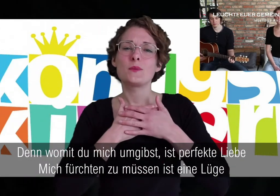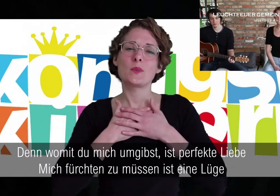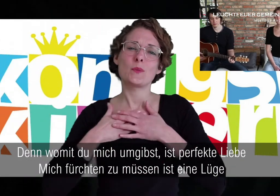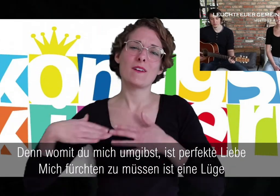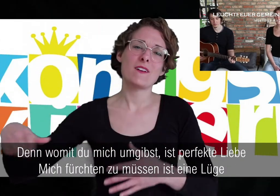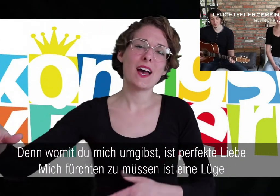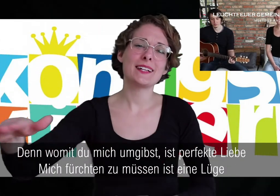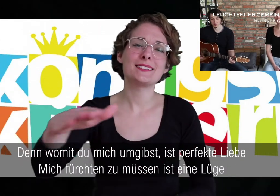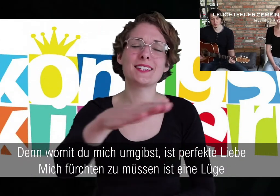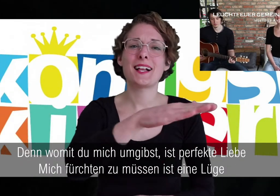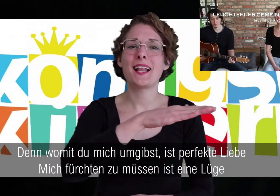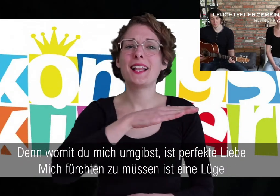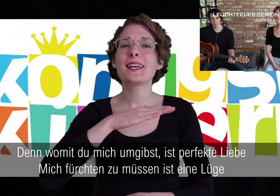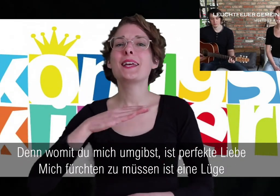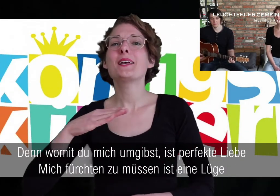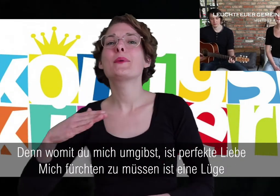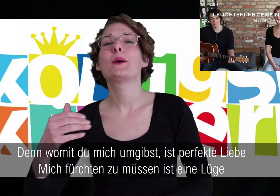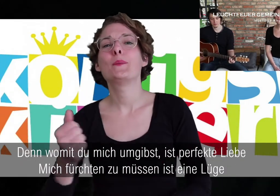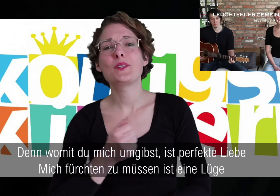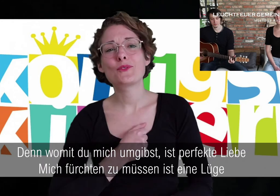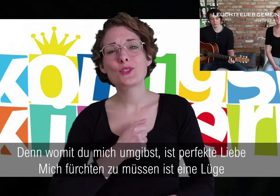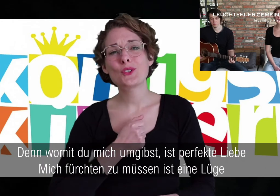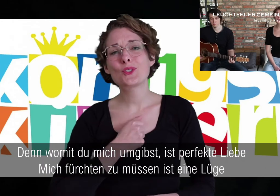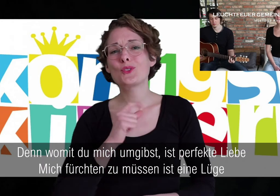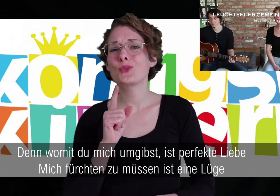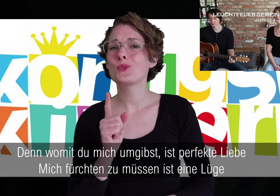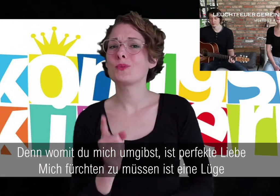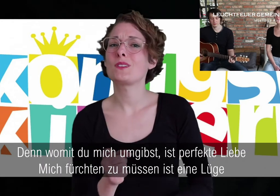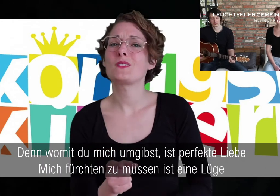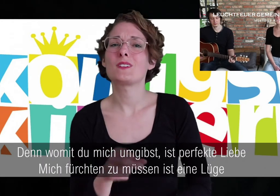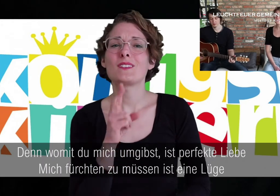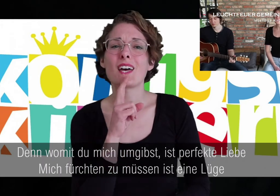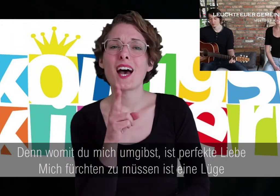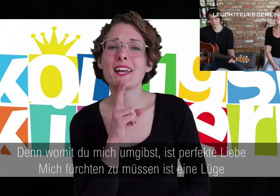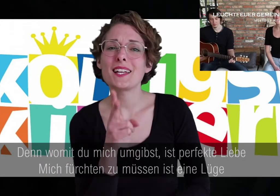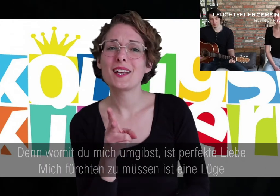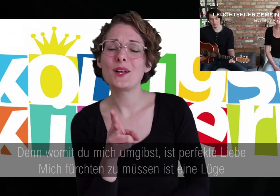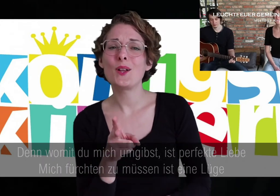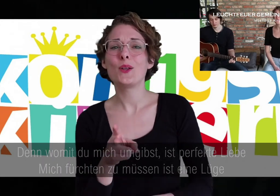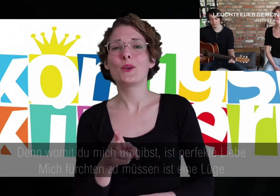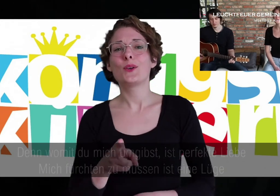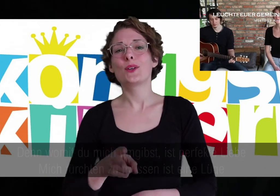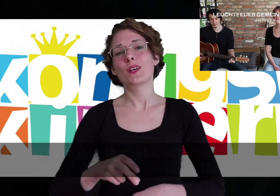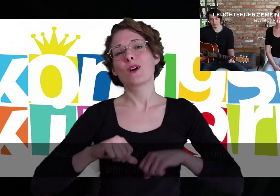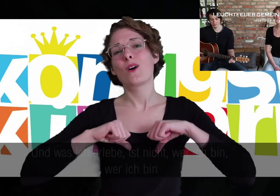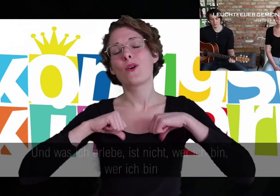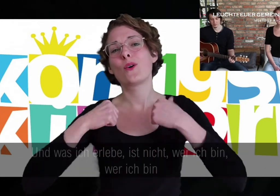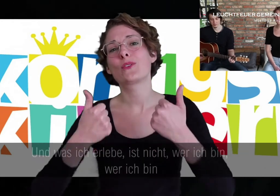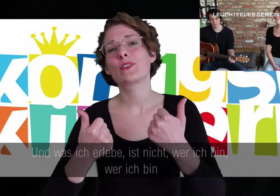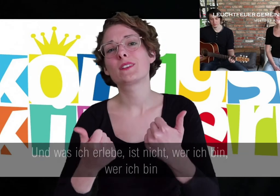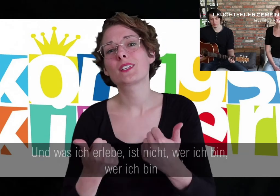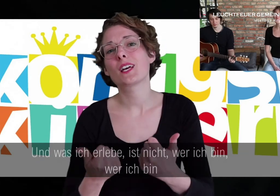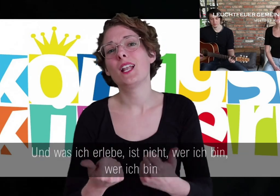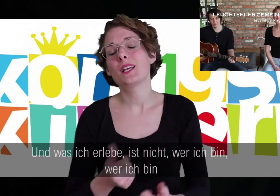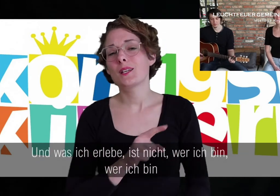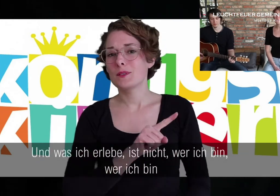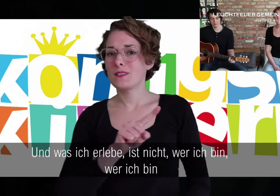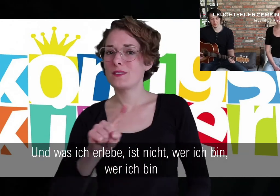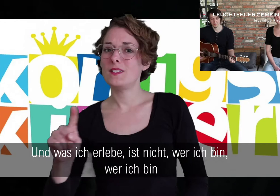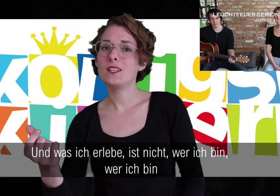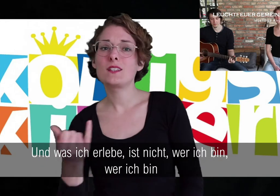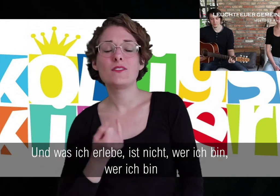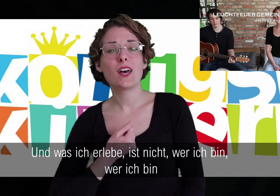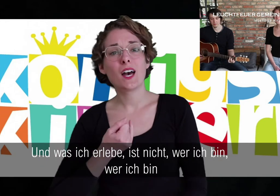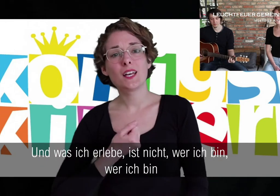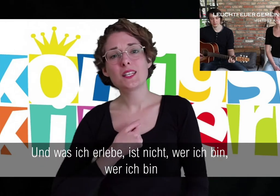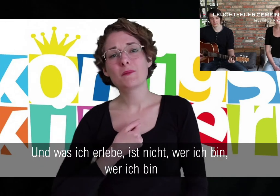mich umgibst, ist perfekte Liebe. Mich fürchten zu müssen, ist deine Lüge. Und was ich erlebe,